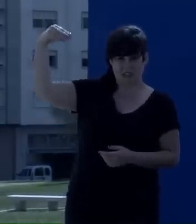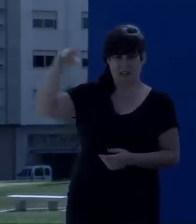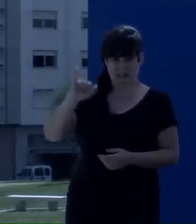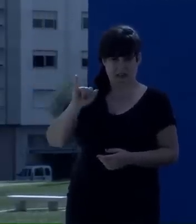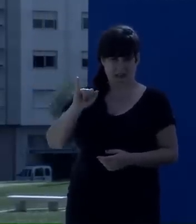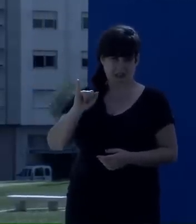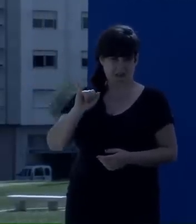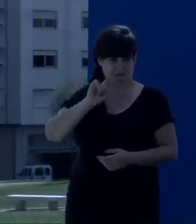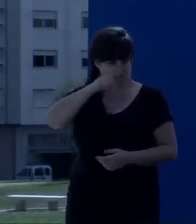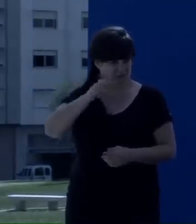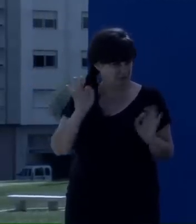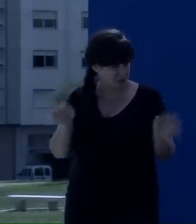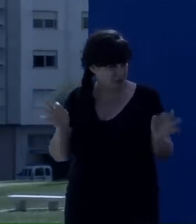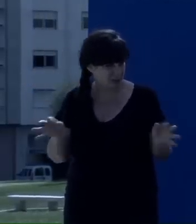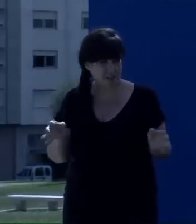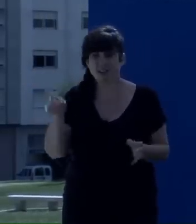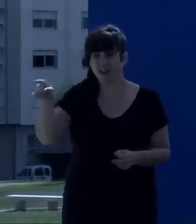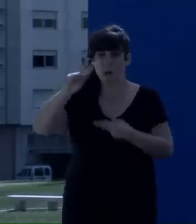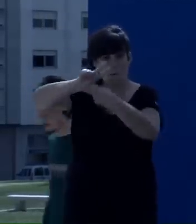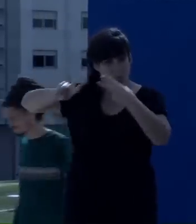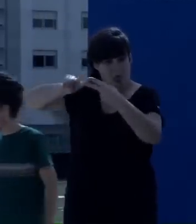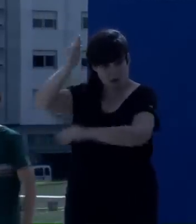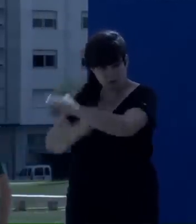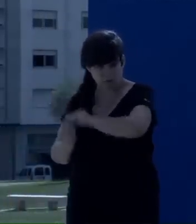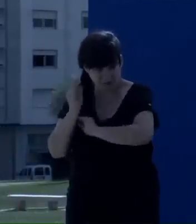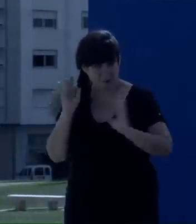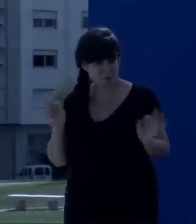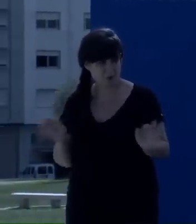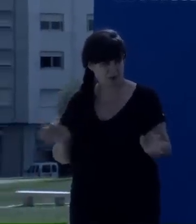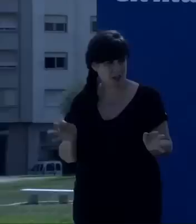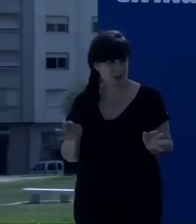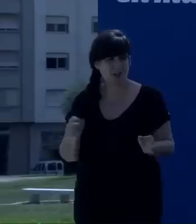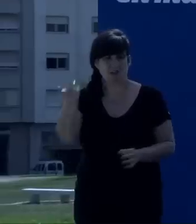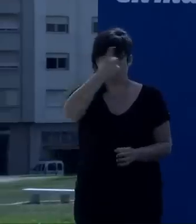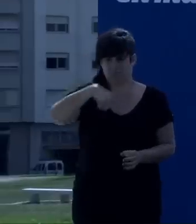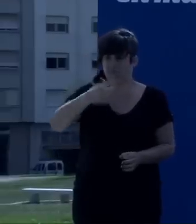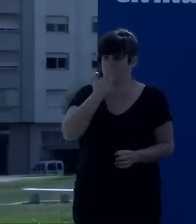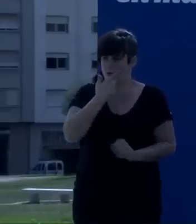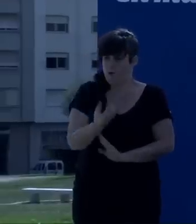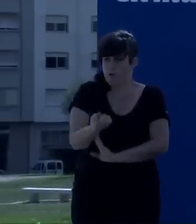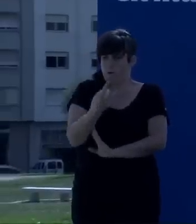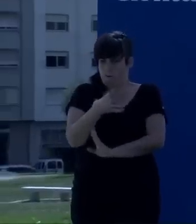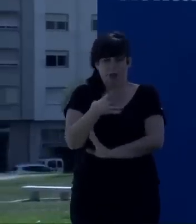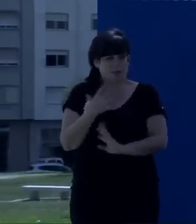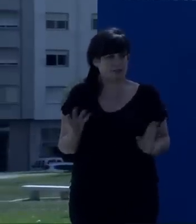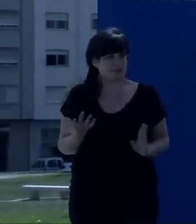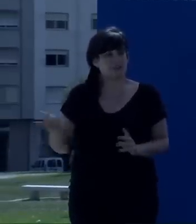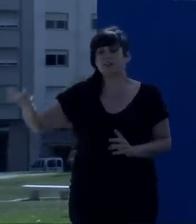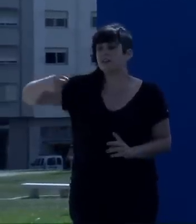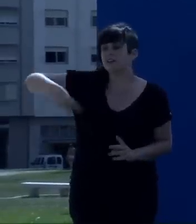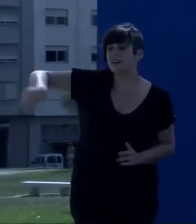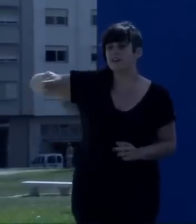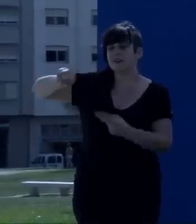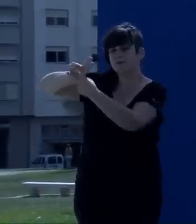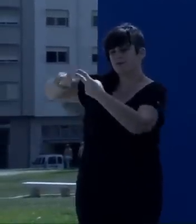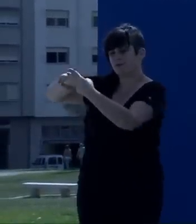verdad? Naceu nos Peares. Sabedes moito mellor que a min que os Peares están na confluencia do Silcomiño e, a vez,